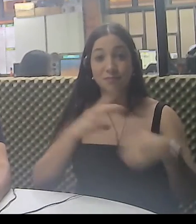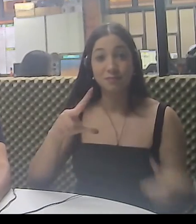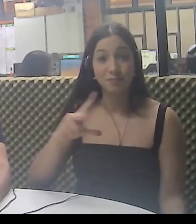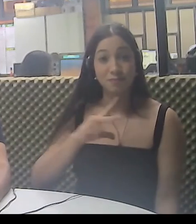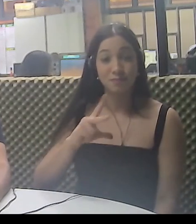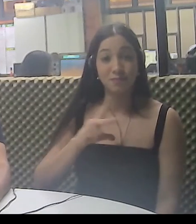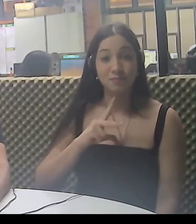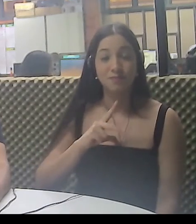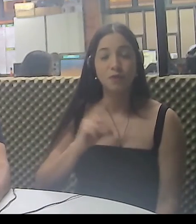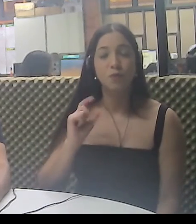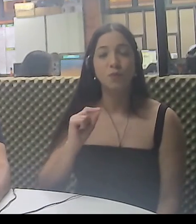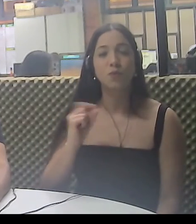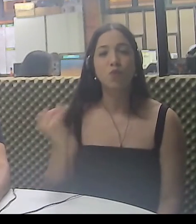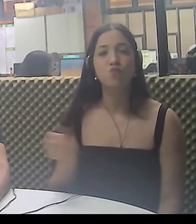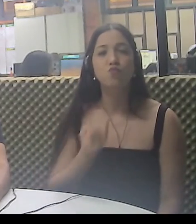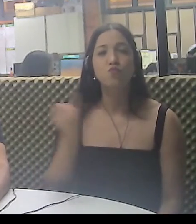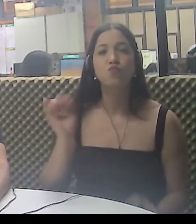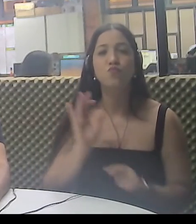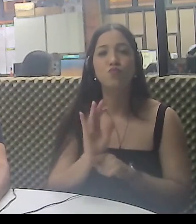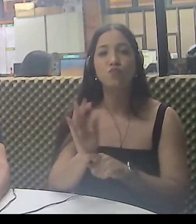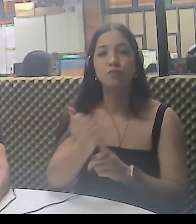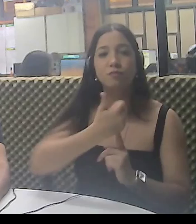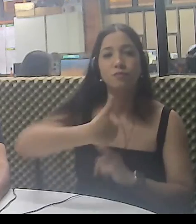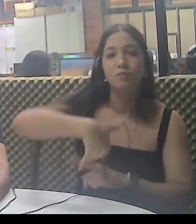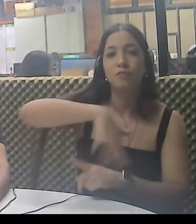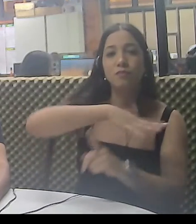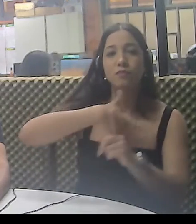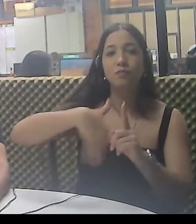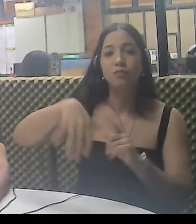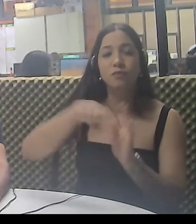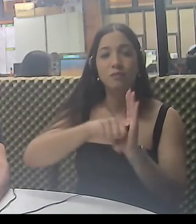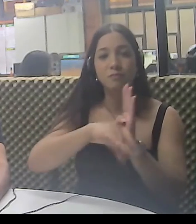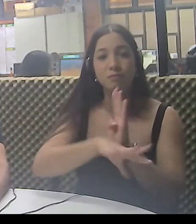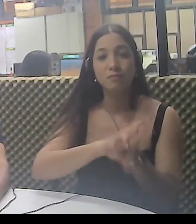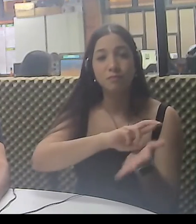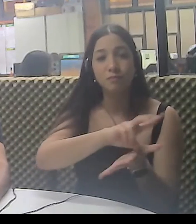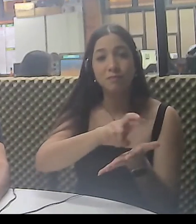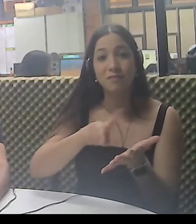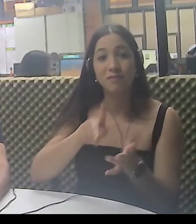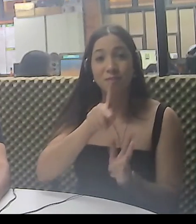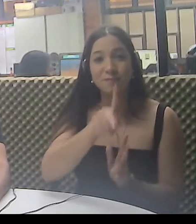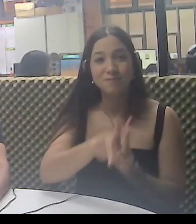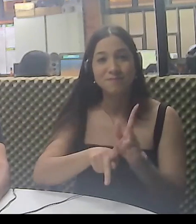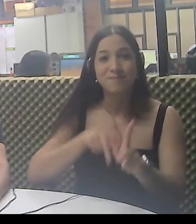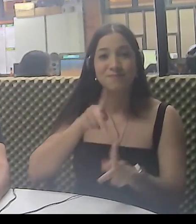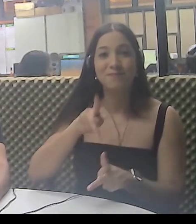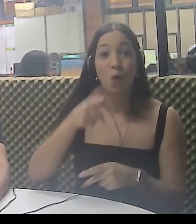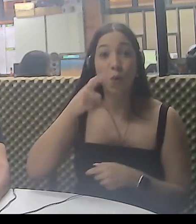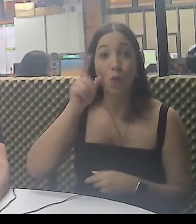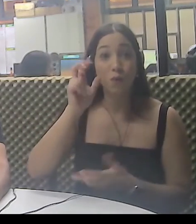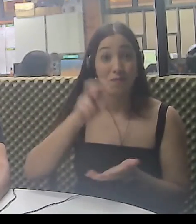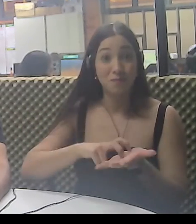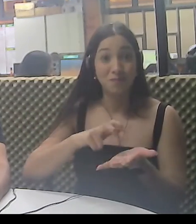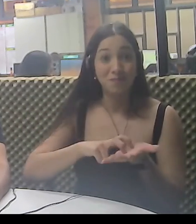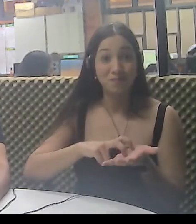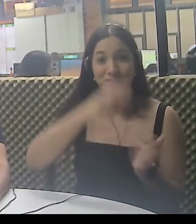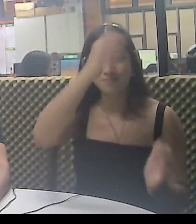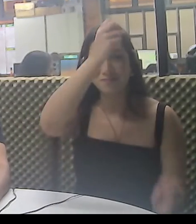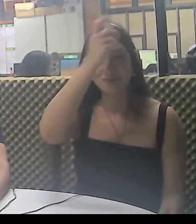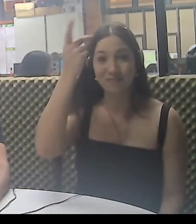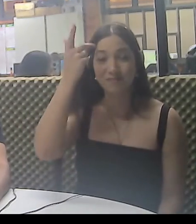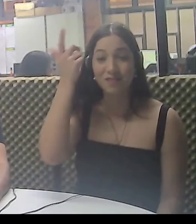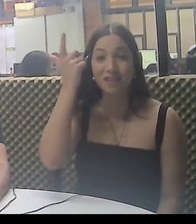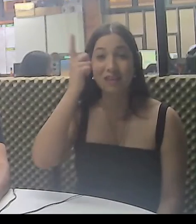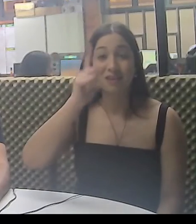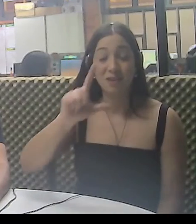privadas reforça a importância da colaboração social com inúmeros benefícios para a população. Na manhã de ontem, a Prefeitura recebeu do